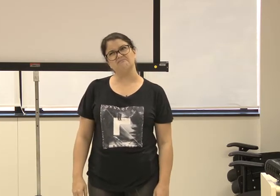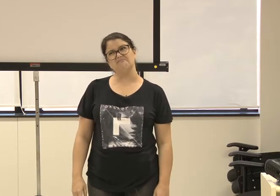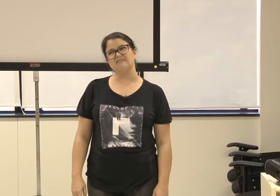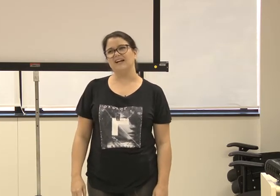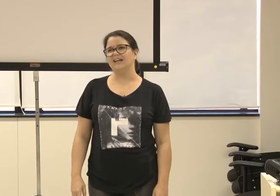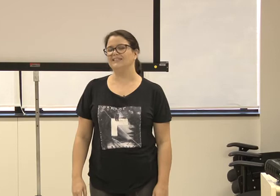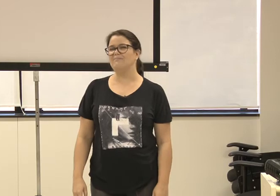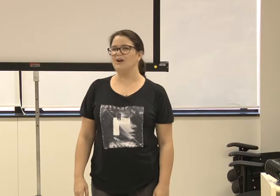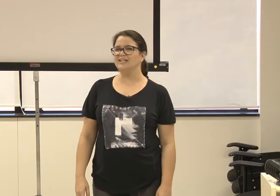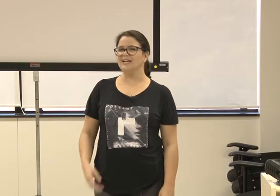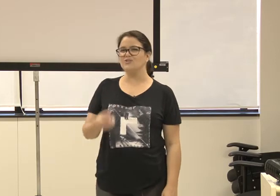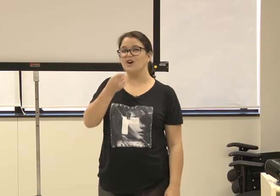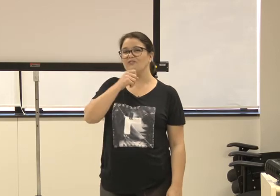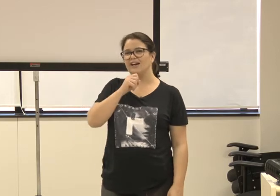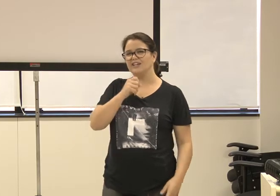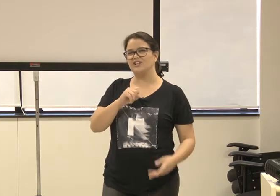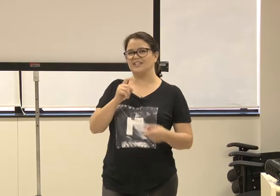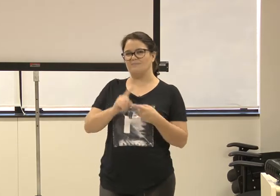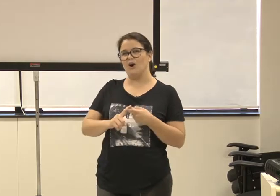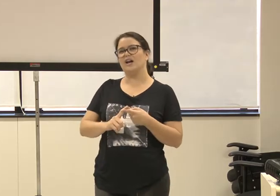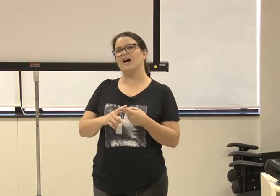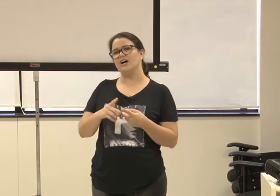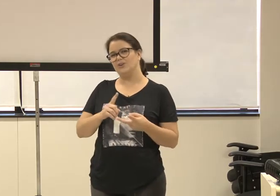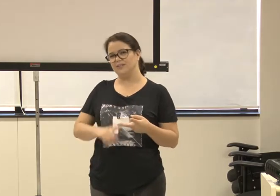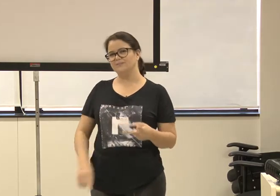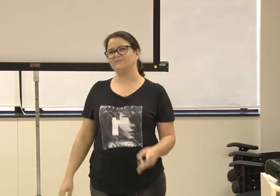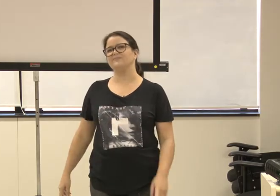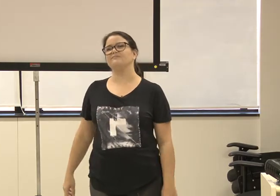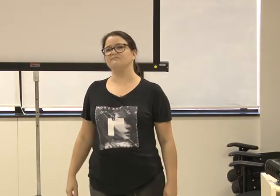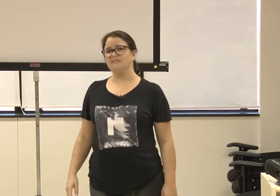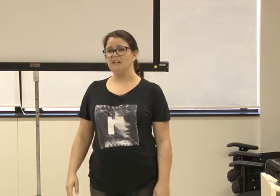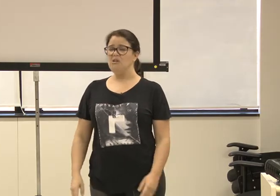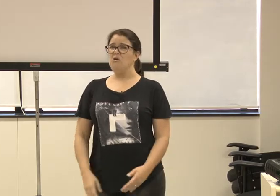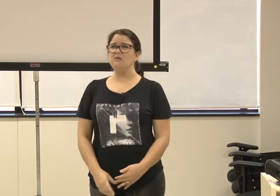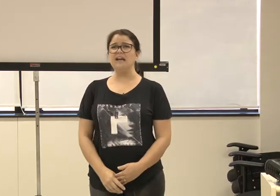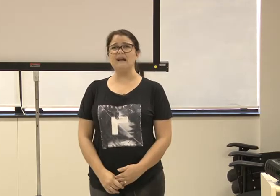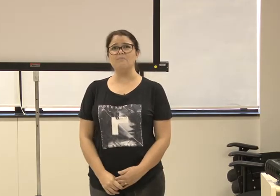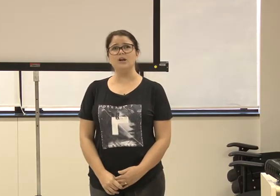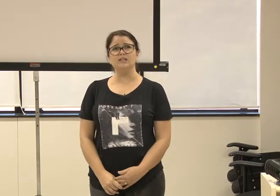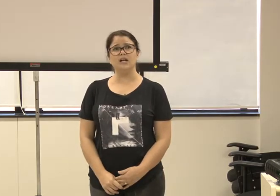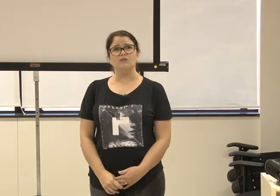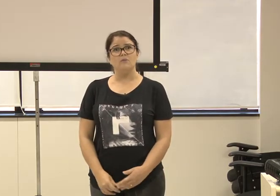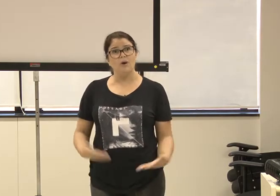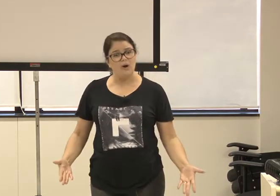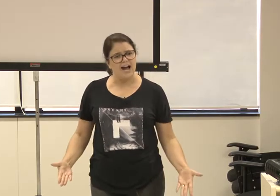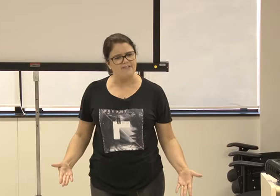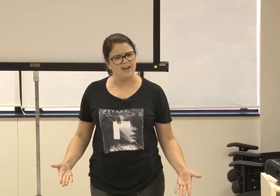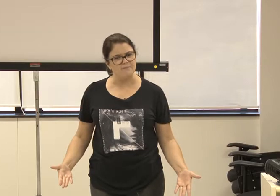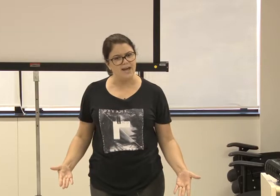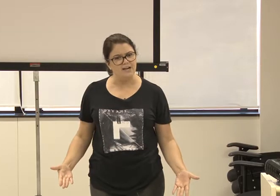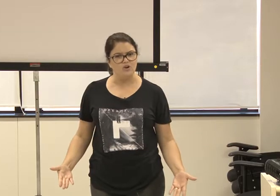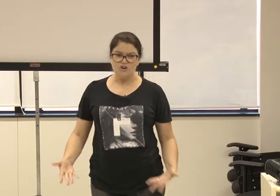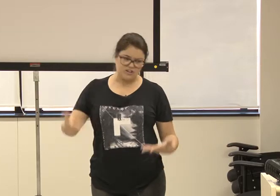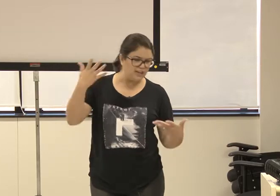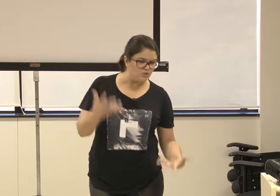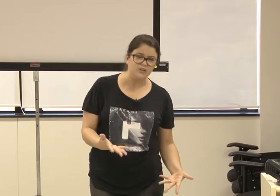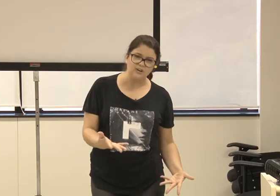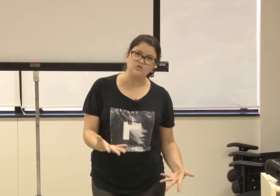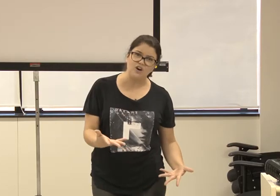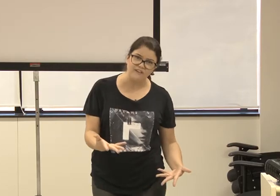Deve ter ficado Napolitano é um sorvete que tem morango. O que é napolitano? Meu carro é vermelho, não tem um sorvete?